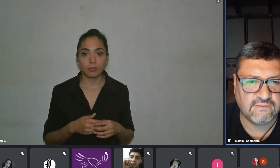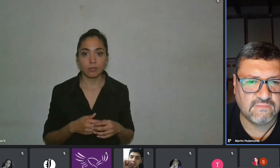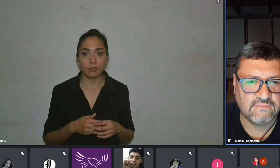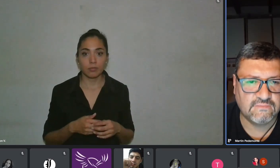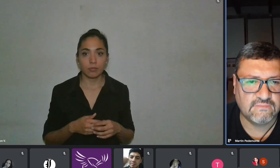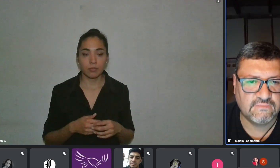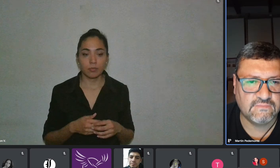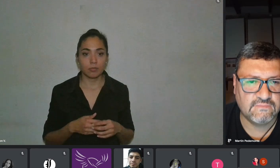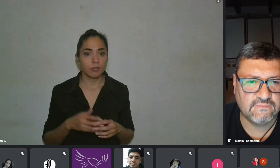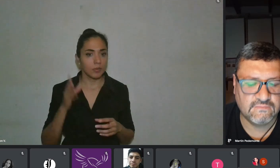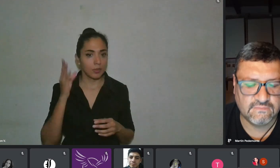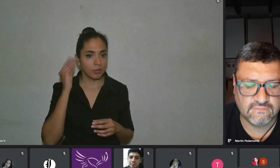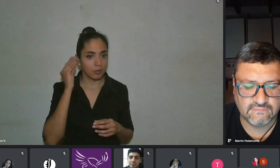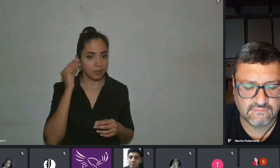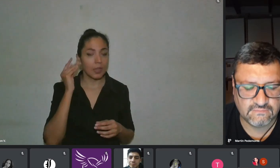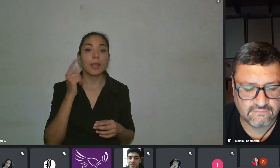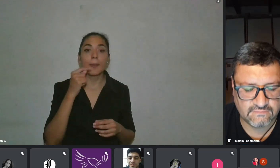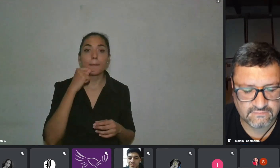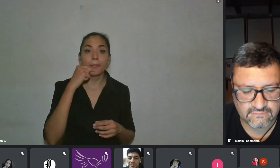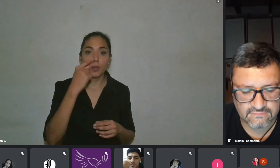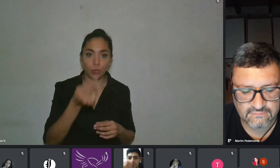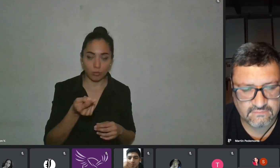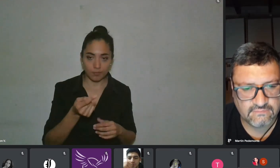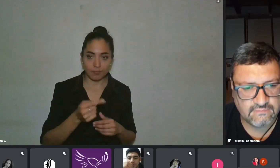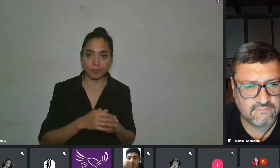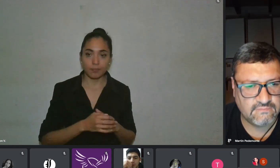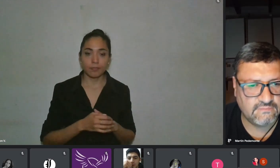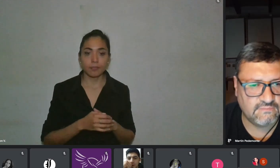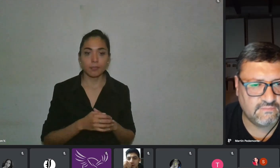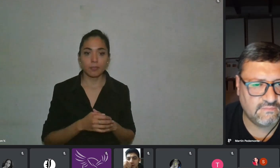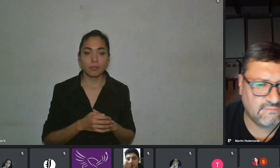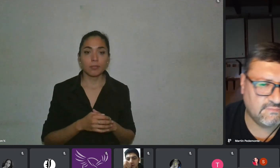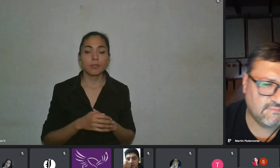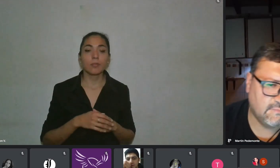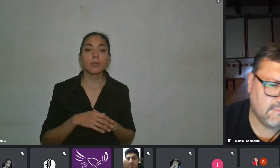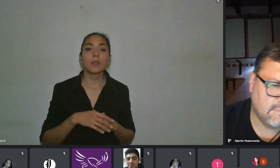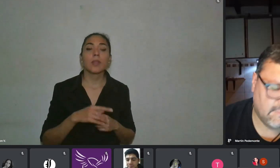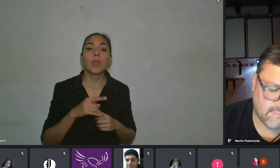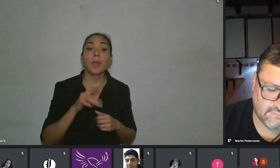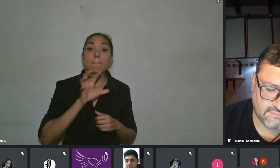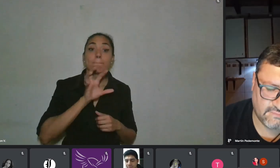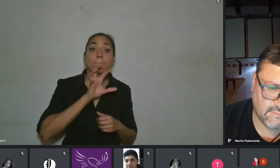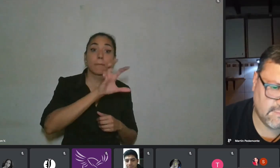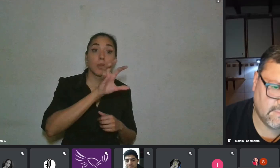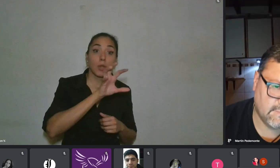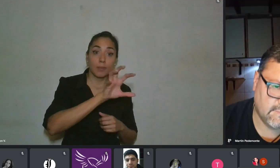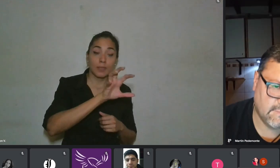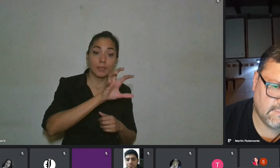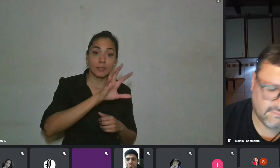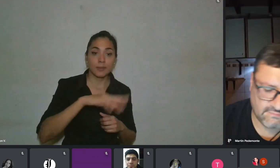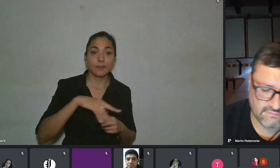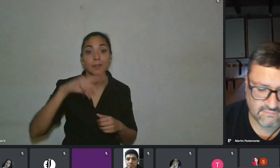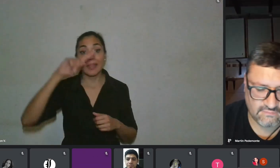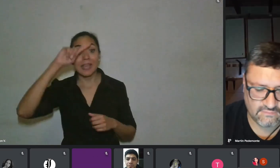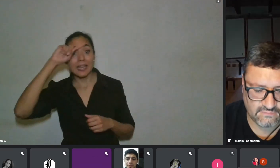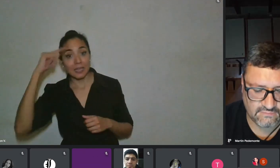¿Me La escuchan? pregunta era si en qué condiciones tiene que tener una provincia para ser